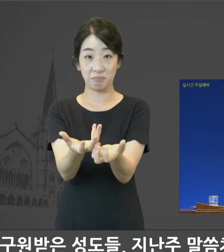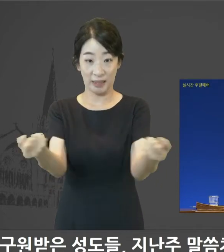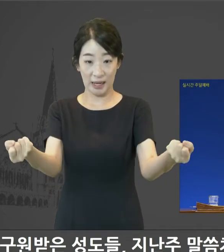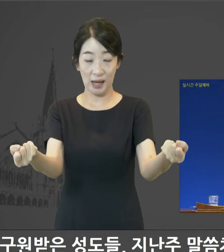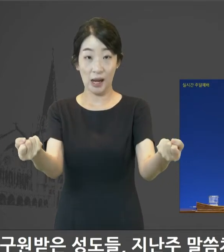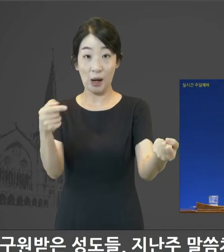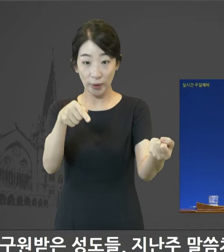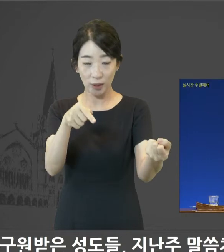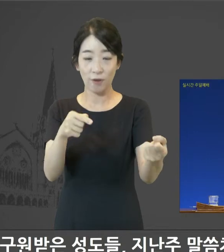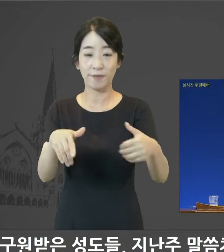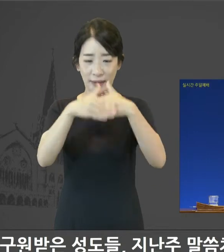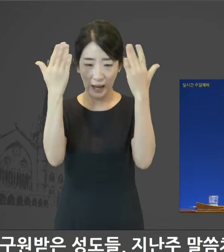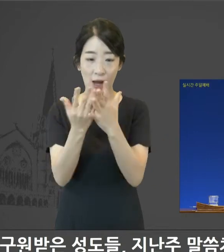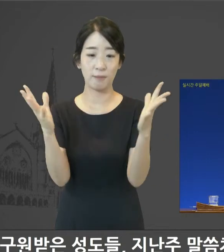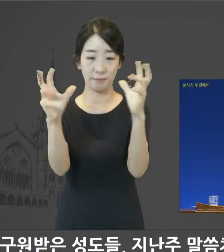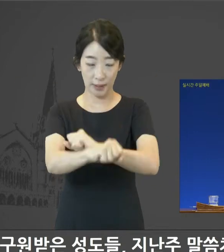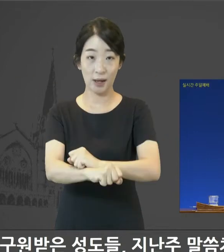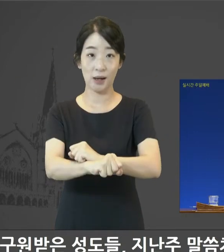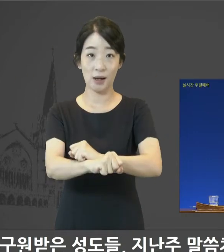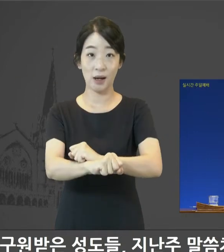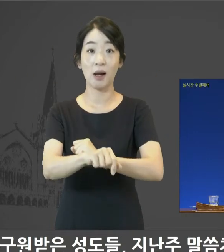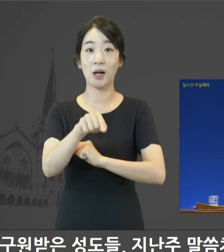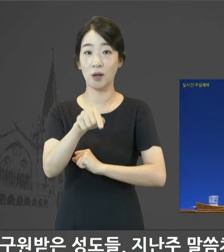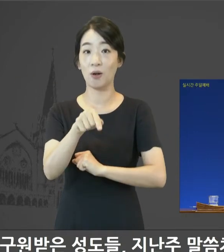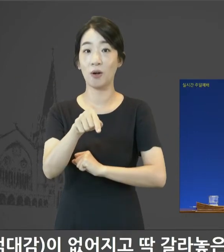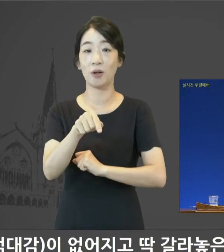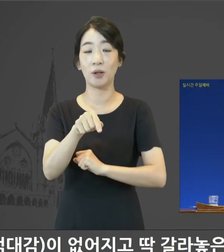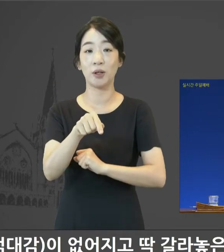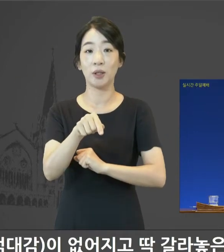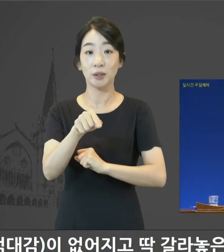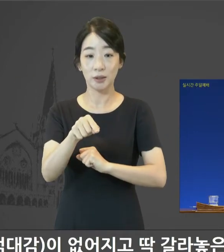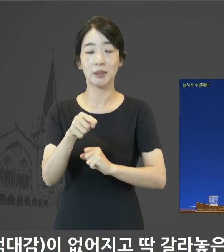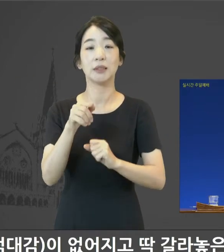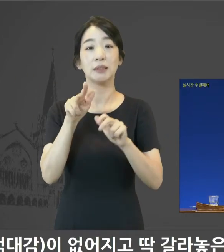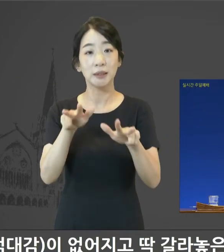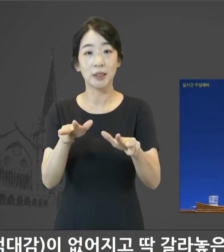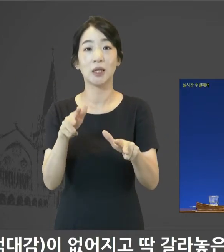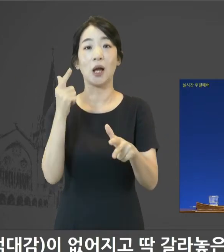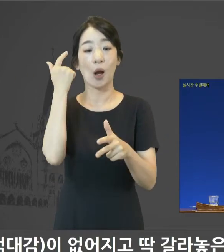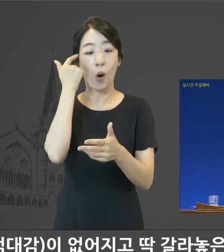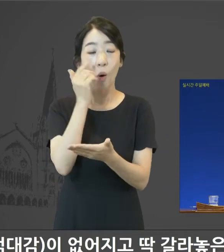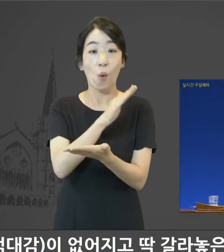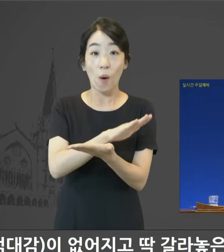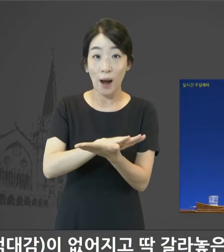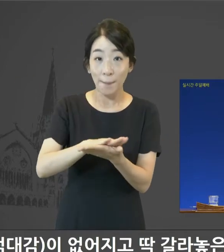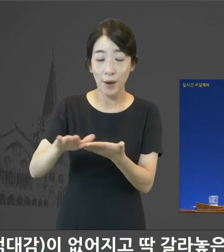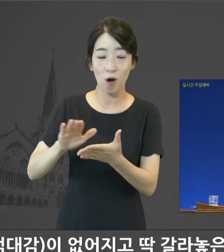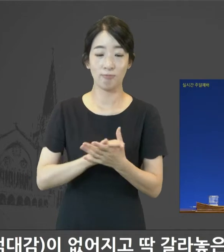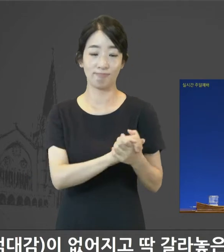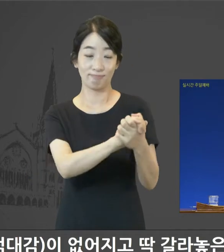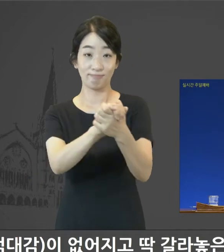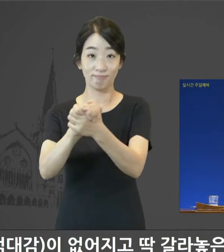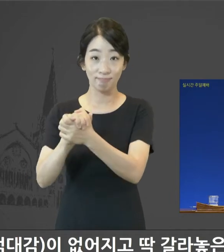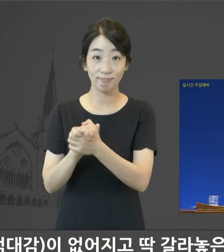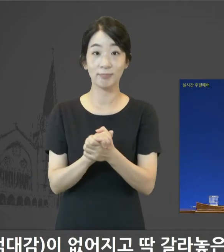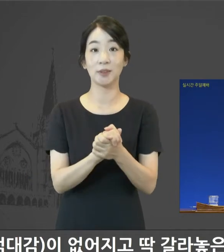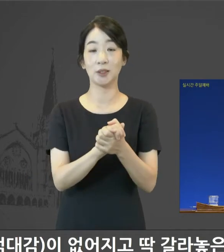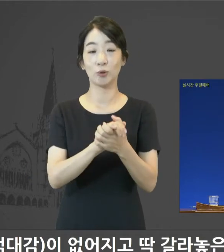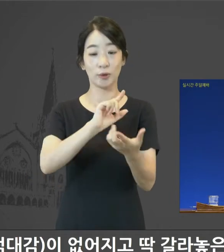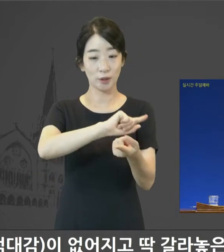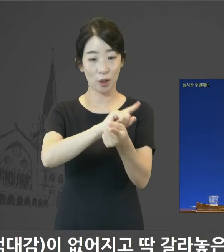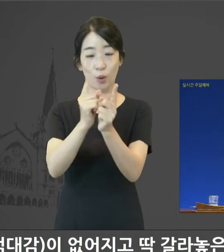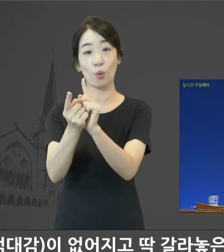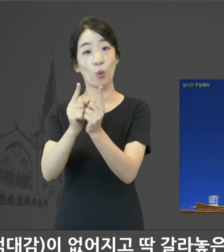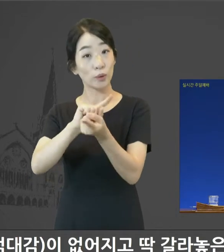그 법까지 다 제거시켜준 그 사람들이 이제 화평을 이루고, 그냥 화평 이루고 끝나는 것이 아니라 서로